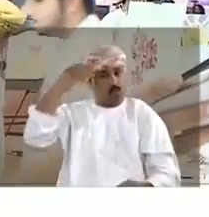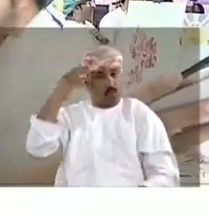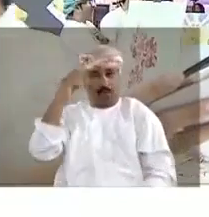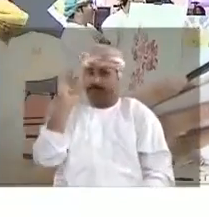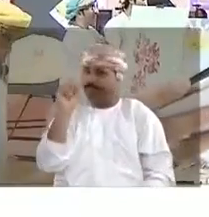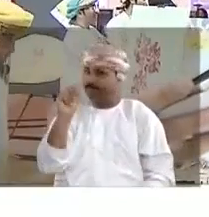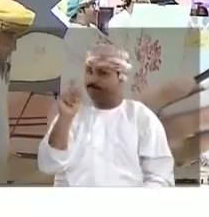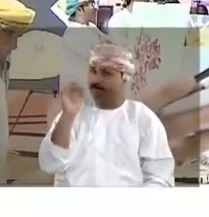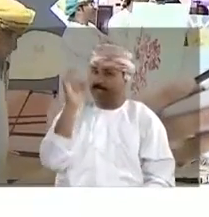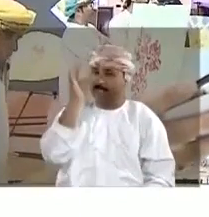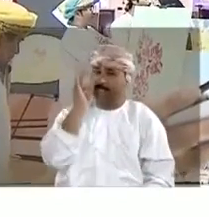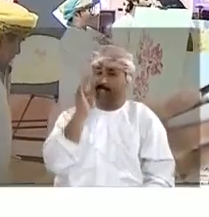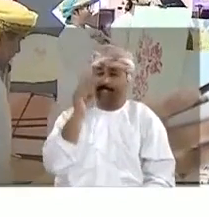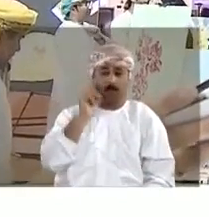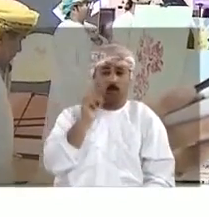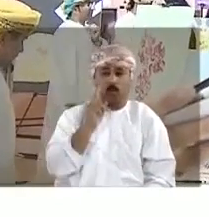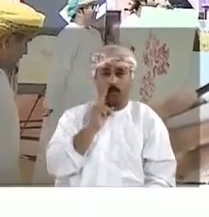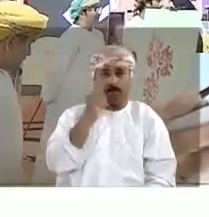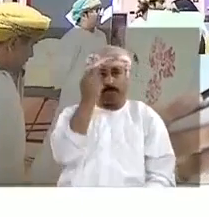الفنانين الأصمين،